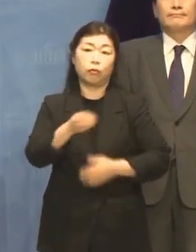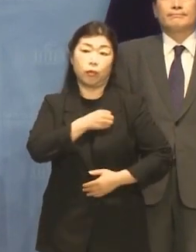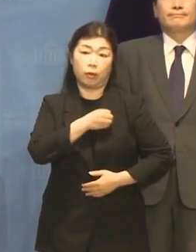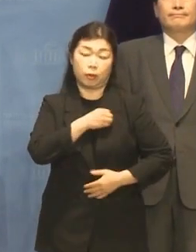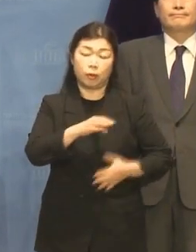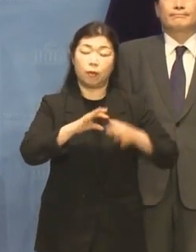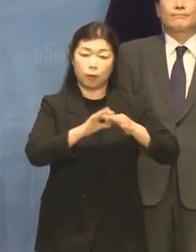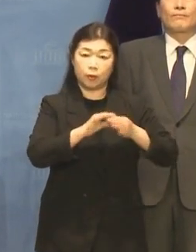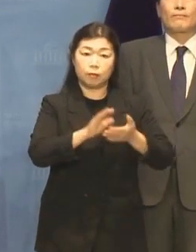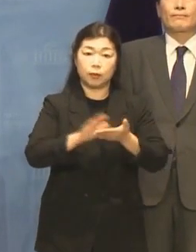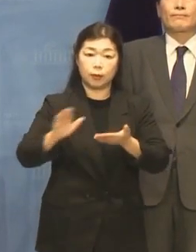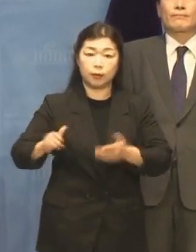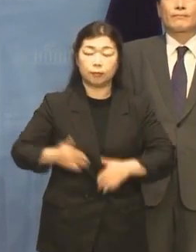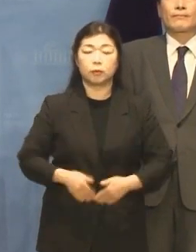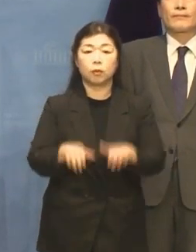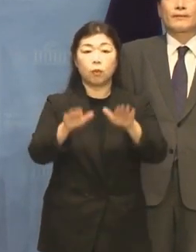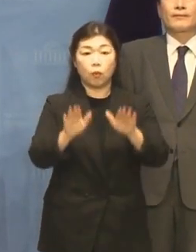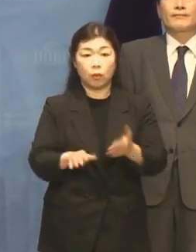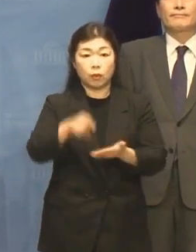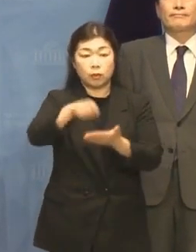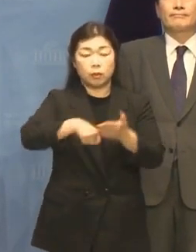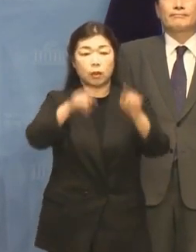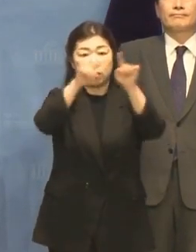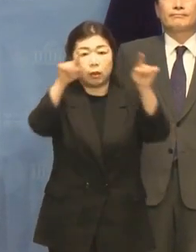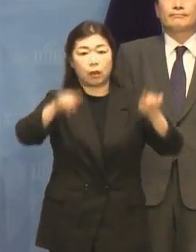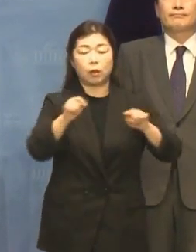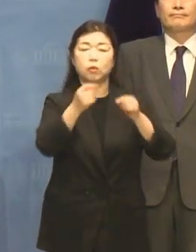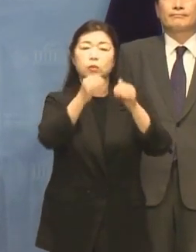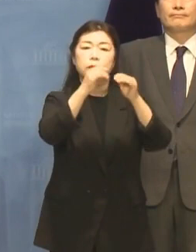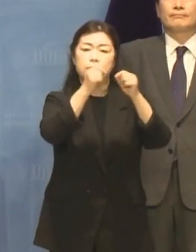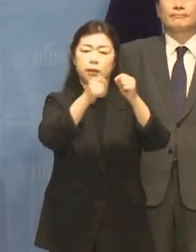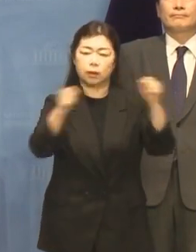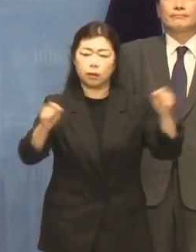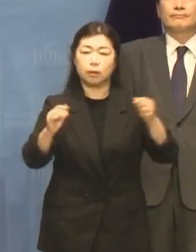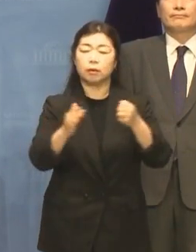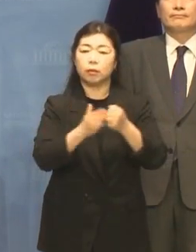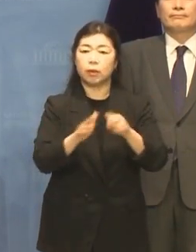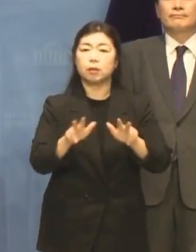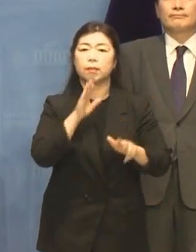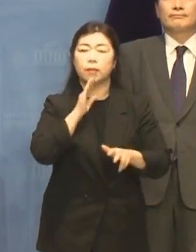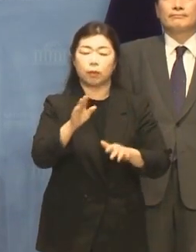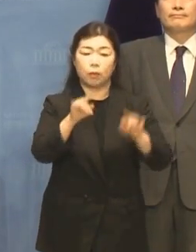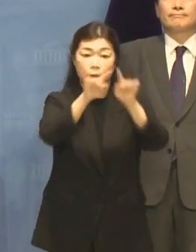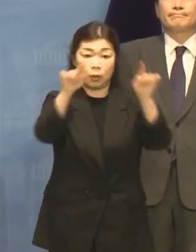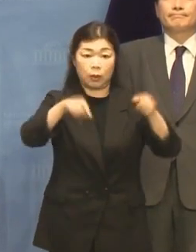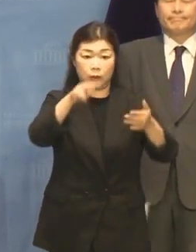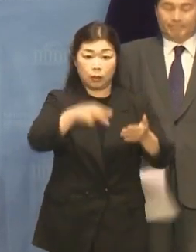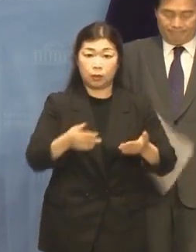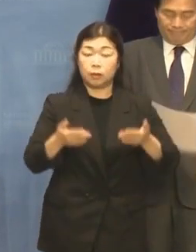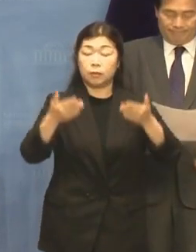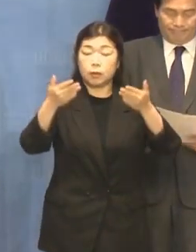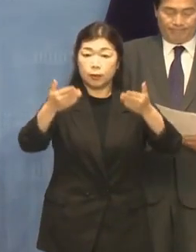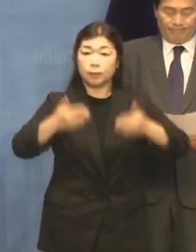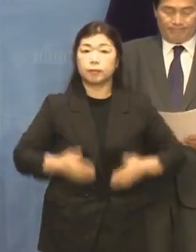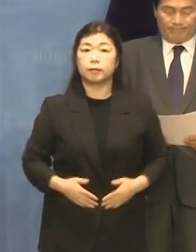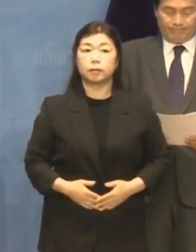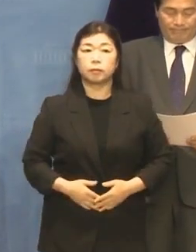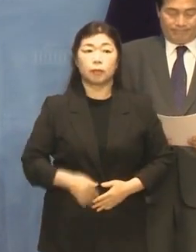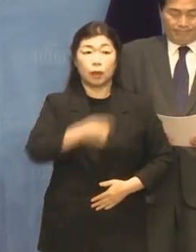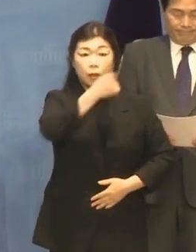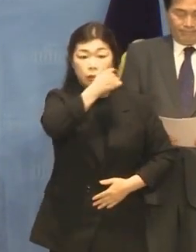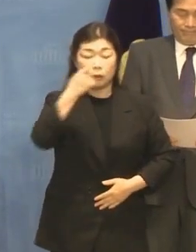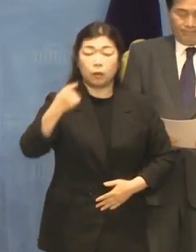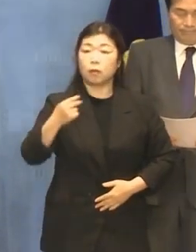의원들입니다. 오늘 기자회견이 좀 길기 때문에 바로 회견문 낭독으로 들어가겠습니다. 근거